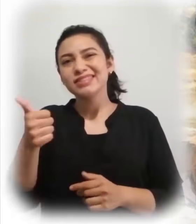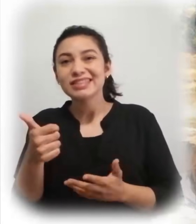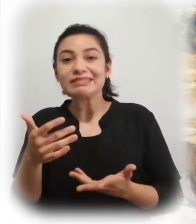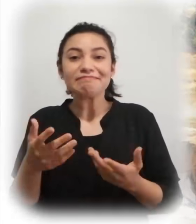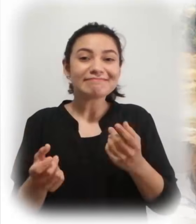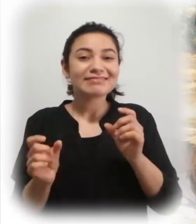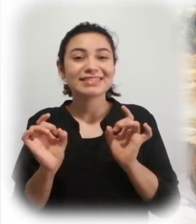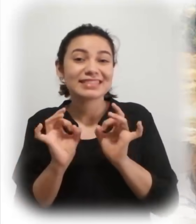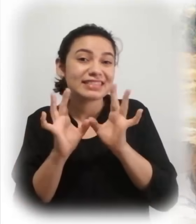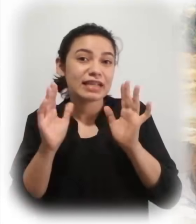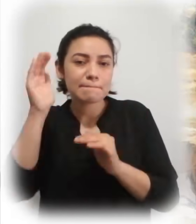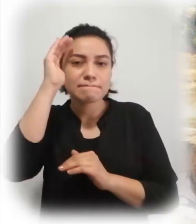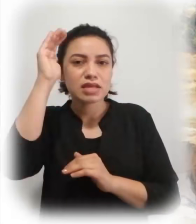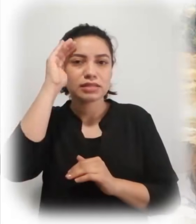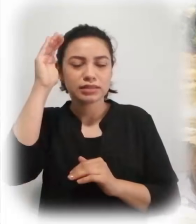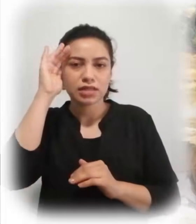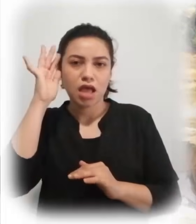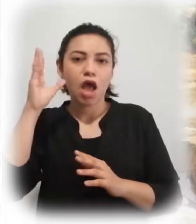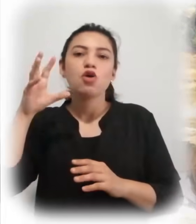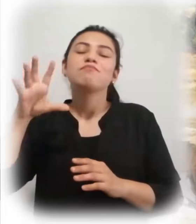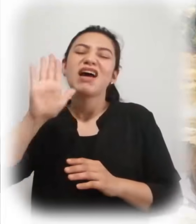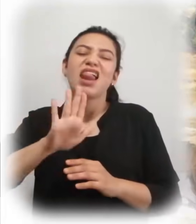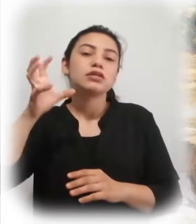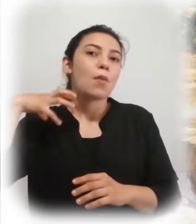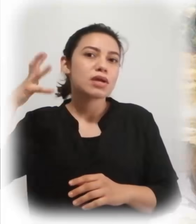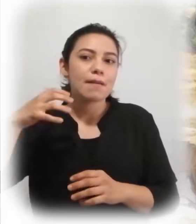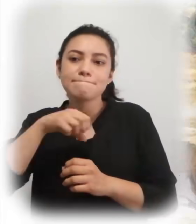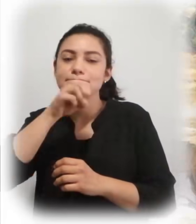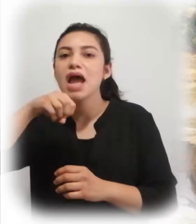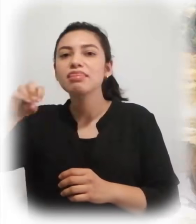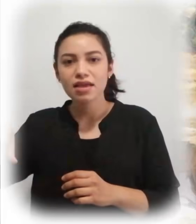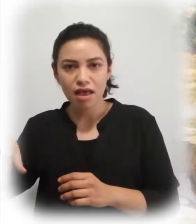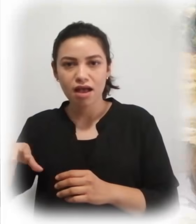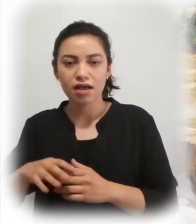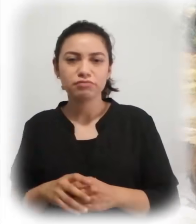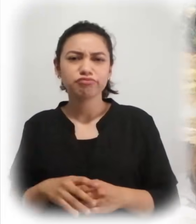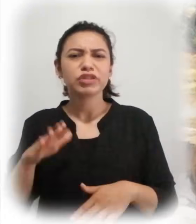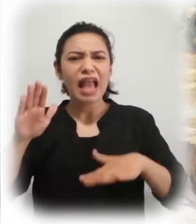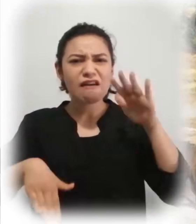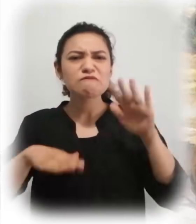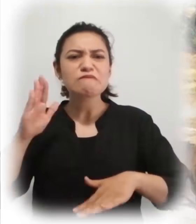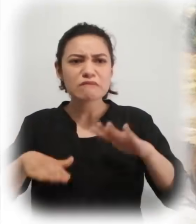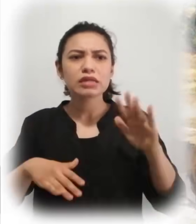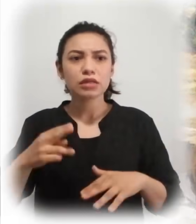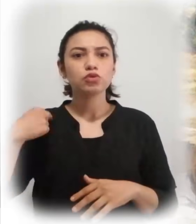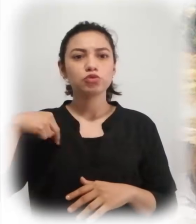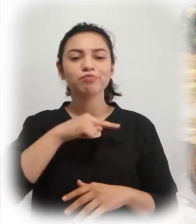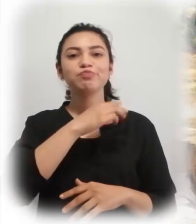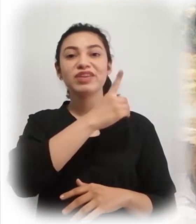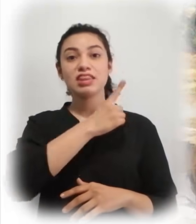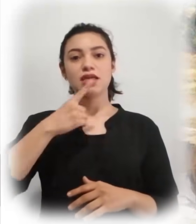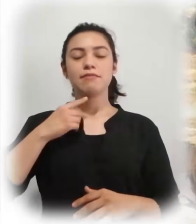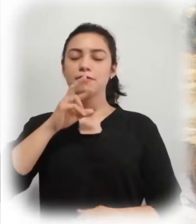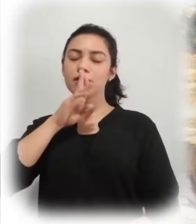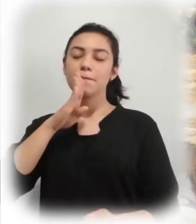la oveja perdida. A veces más bien debemos asumir responsabilidades y